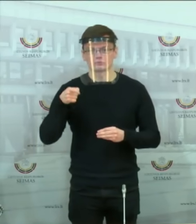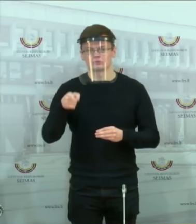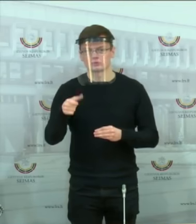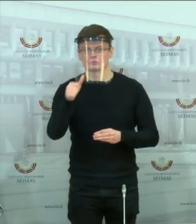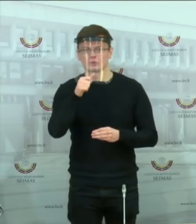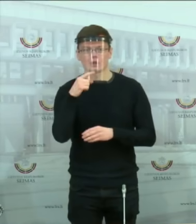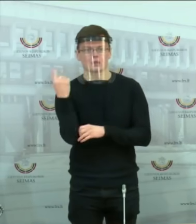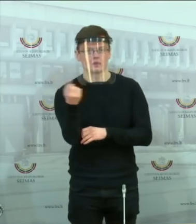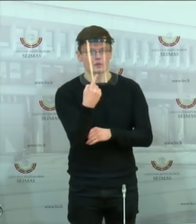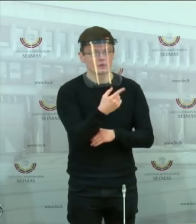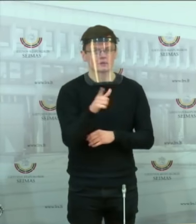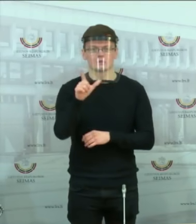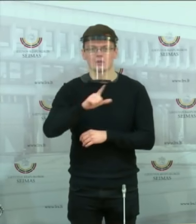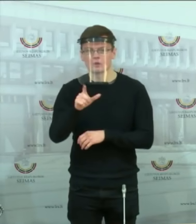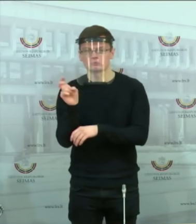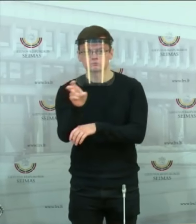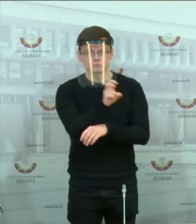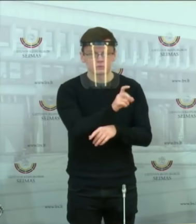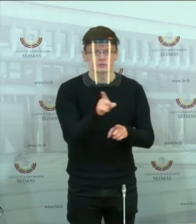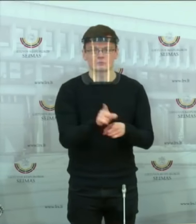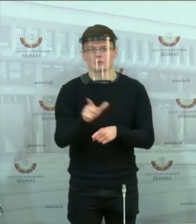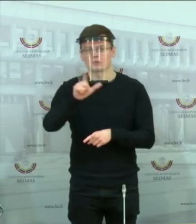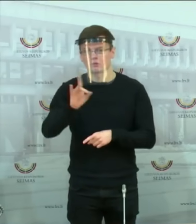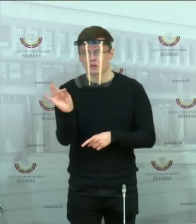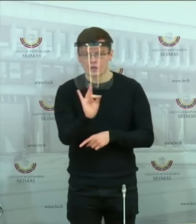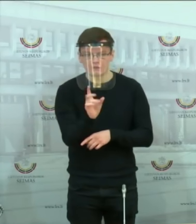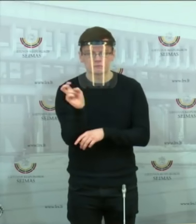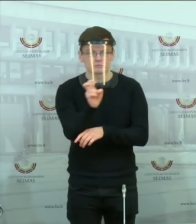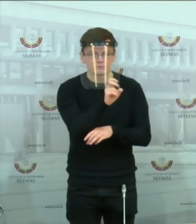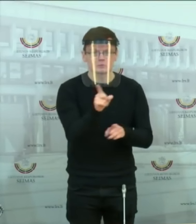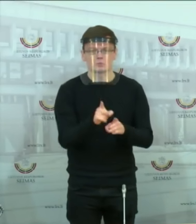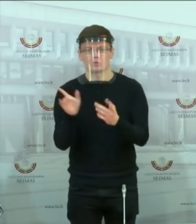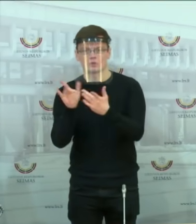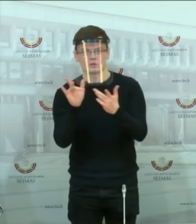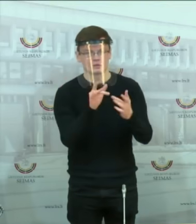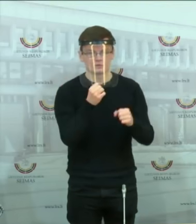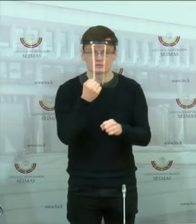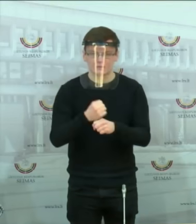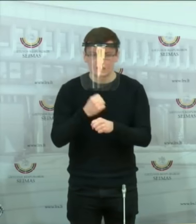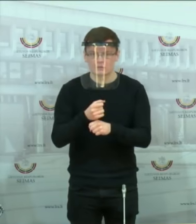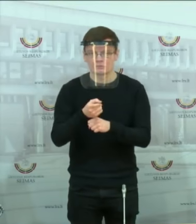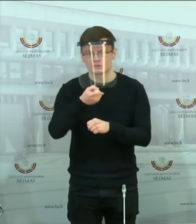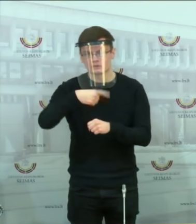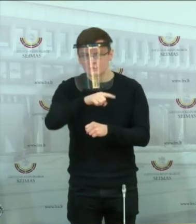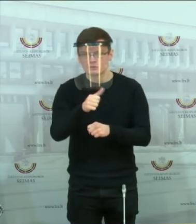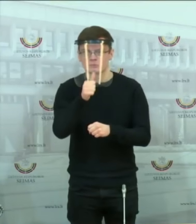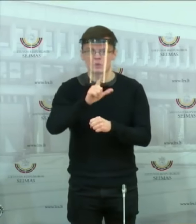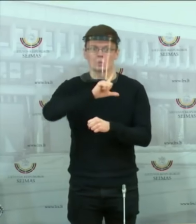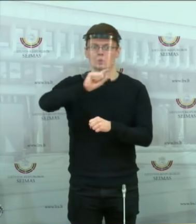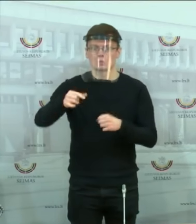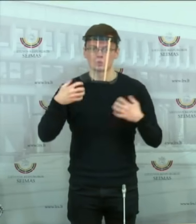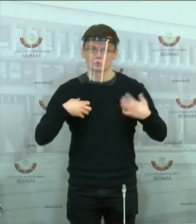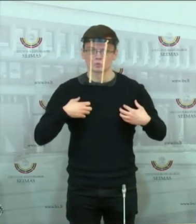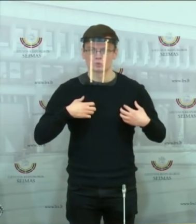išeiti pasivaikščioti lauke, pabūti lauko kavinėse, kontaktuoti darbe. Tai tikrai nereikėtų ten skubėti važiuoti,